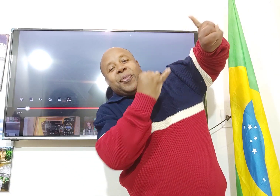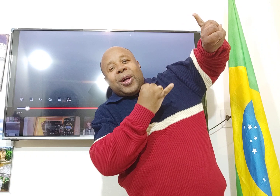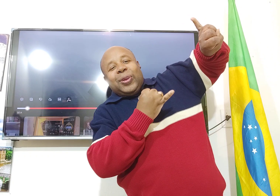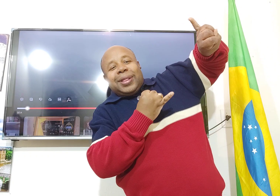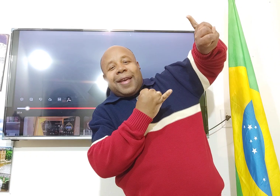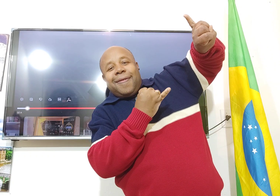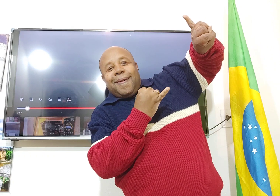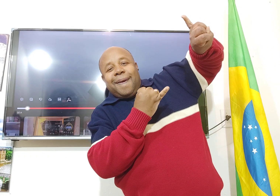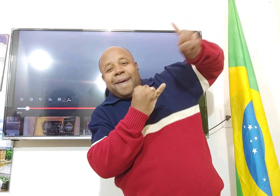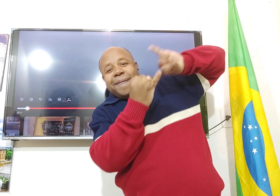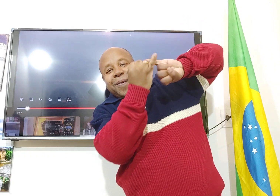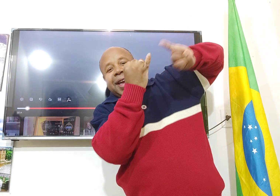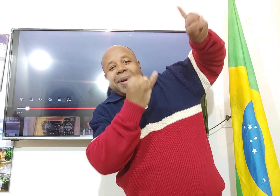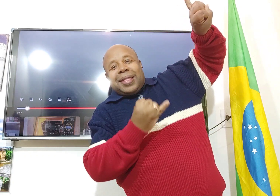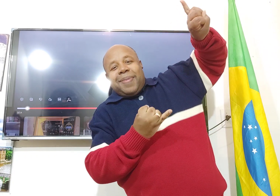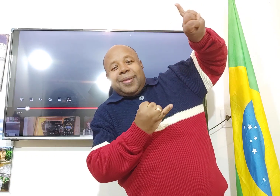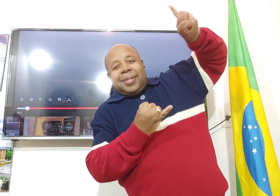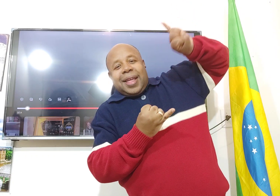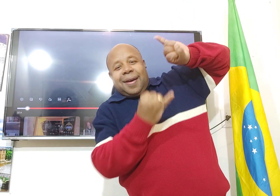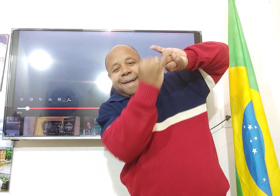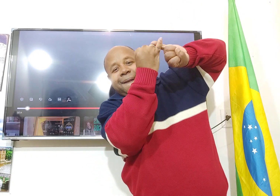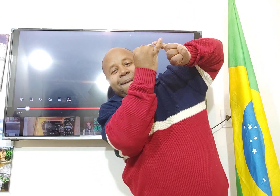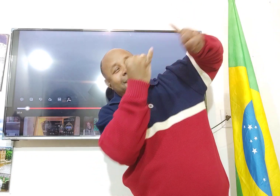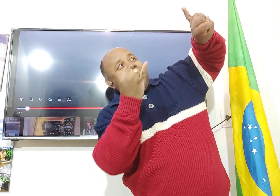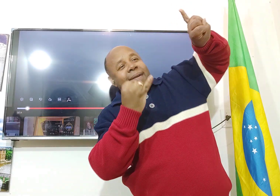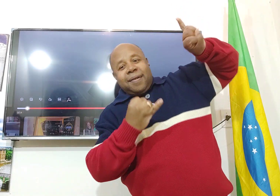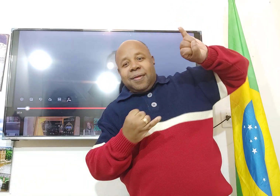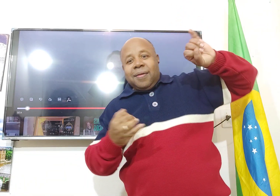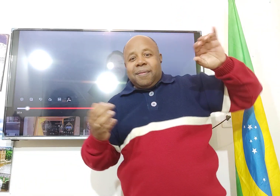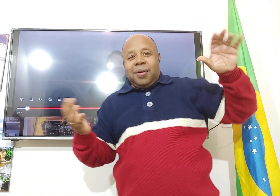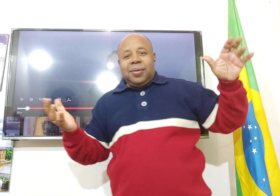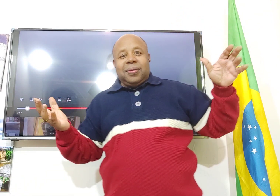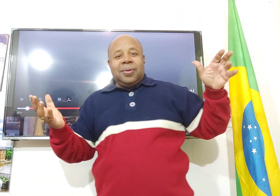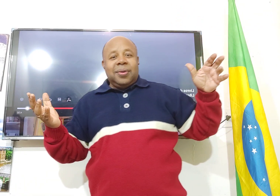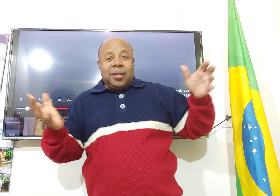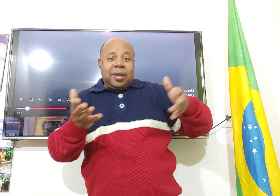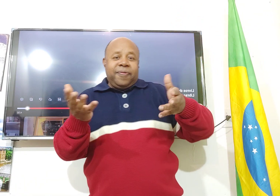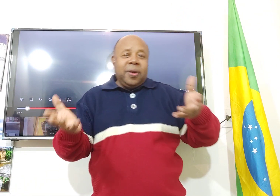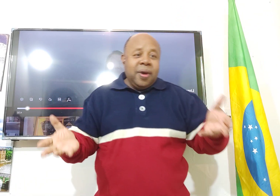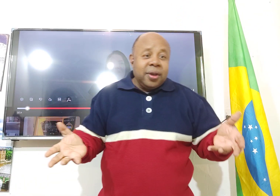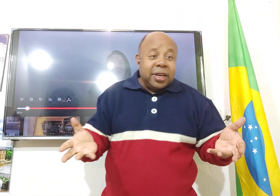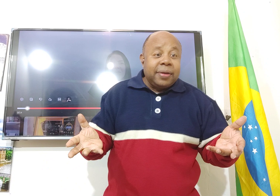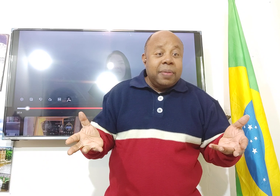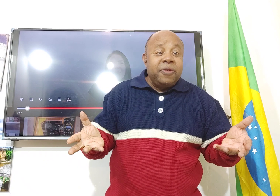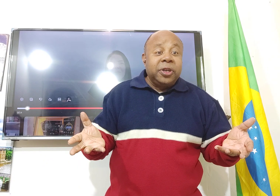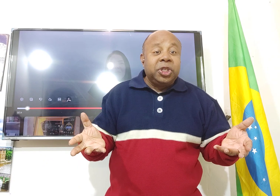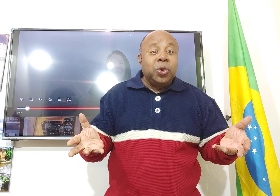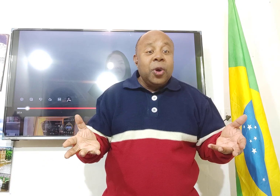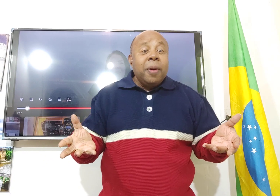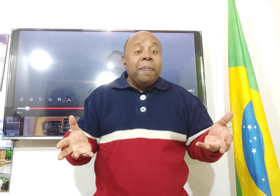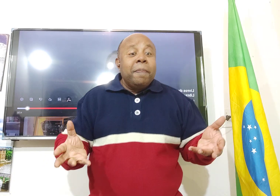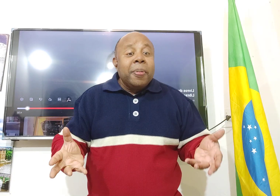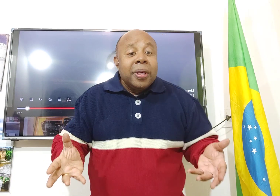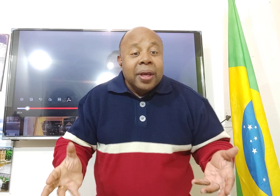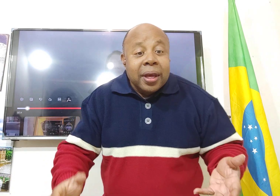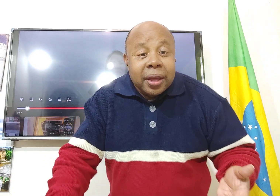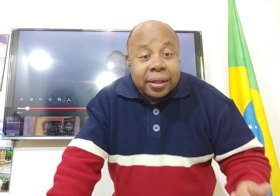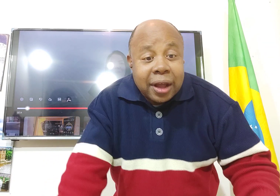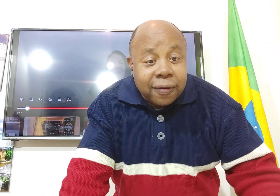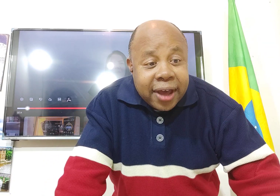mal do ser, viu? Não quero mais saber do ser, não. Pronto. Chegar a ser meio infantil. Talvez